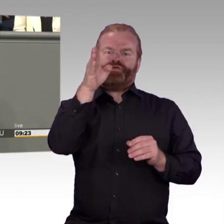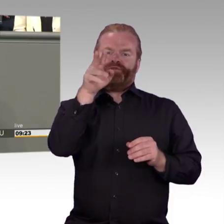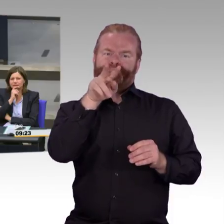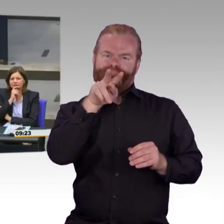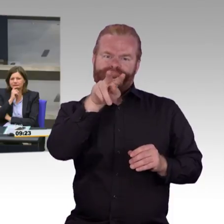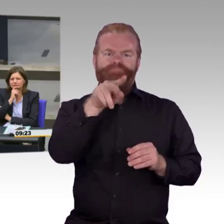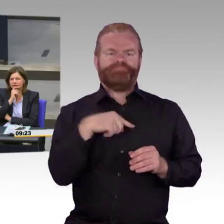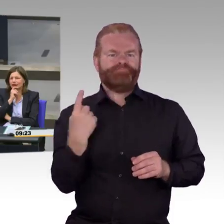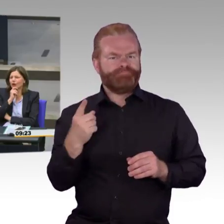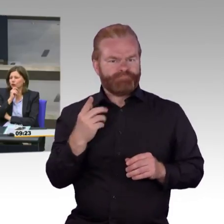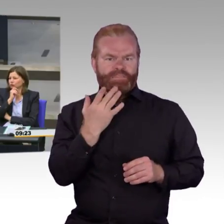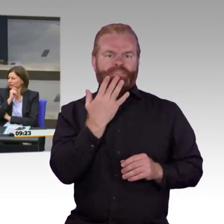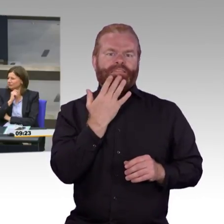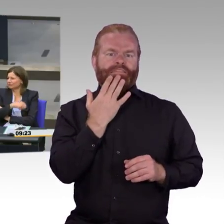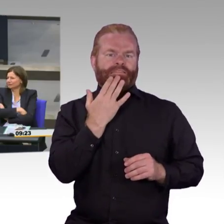geht es an der Stelle los.